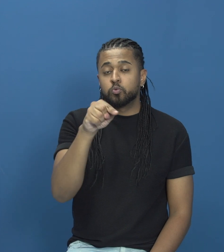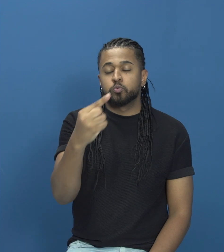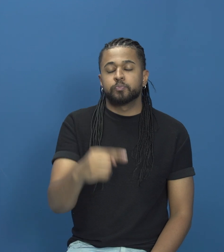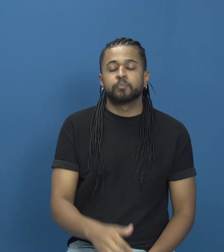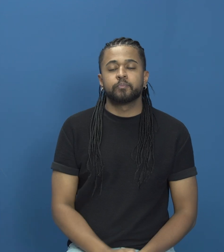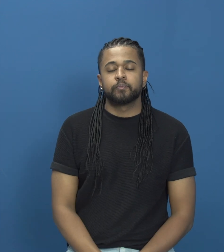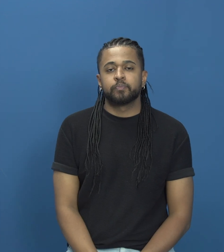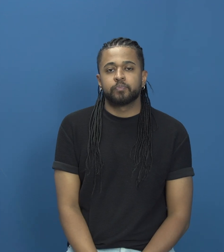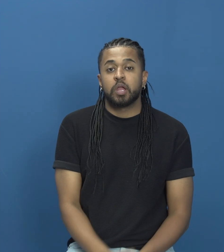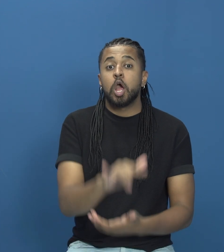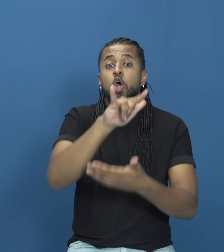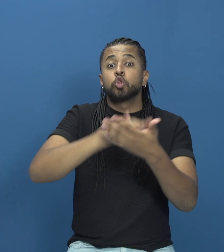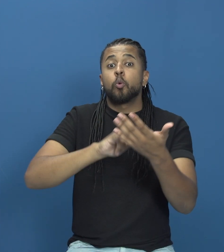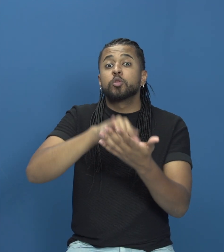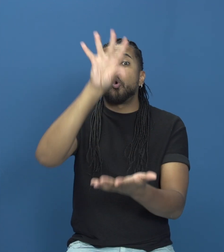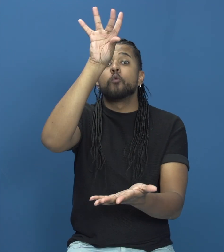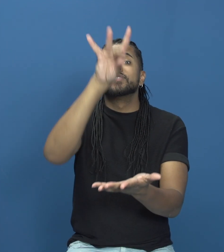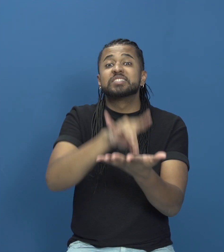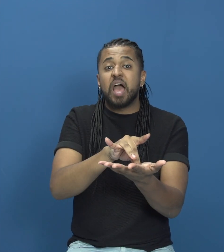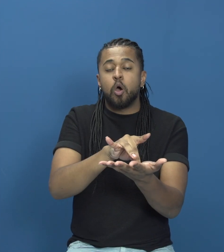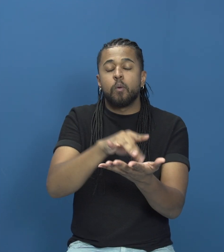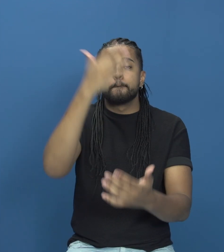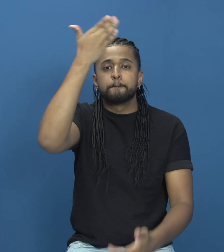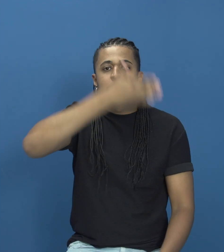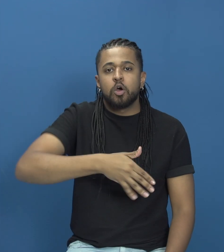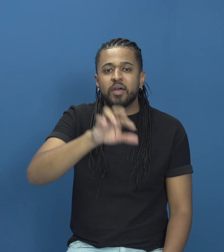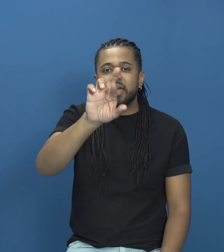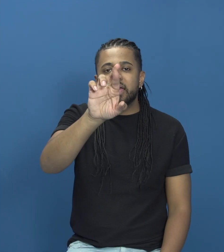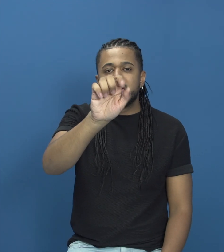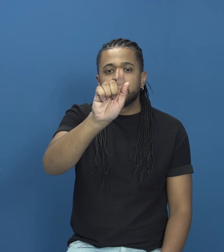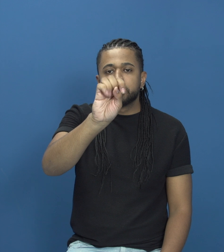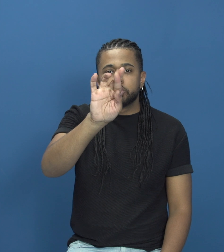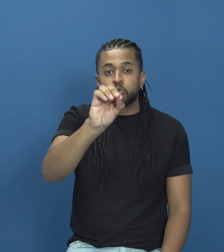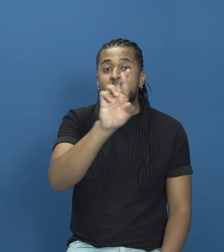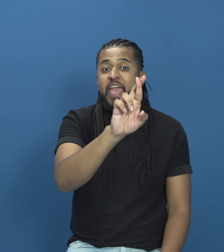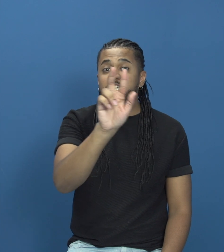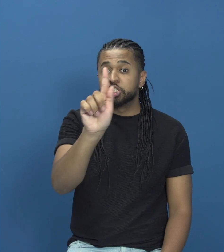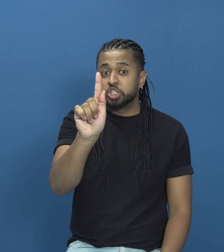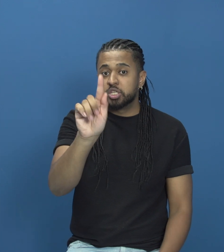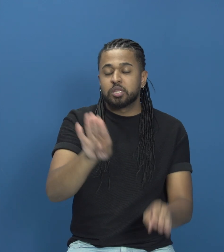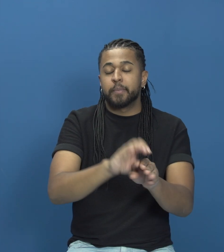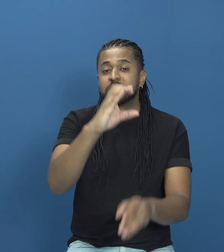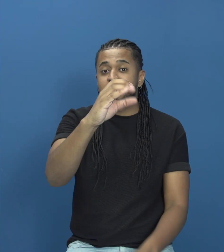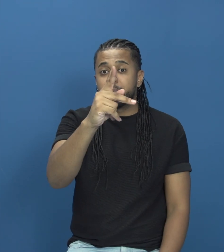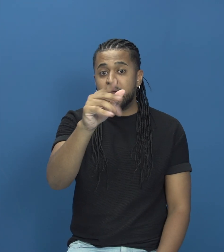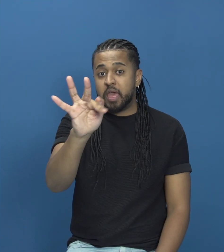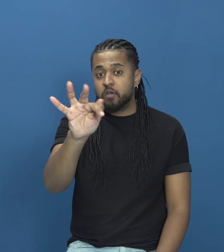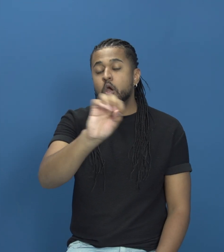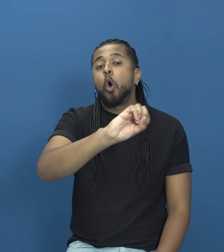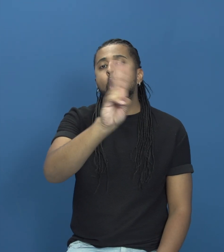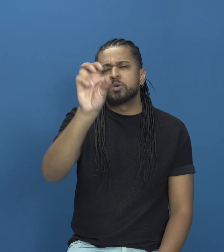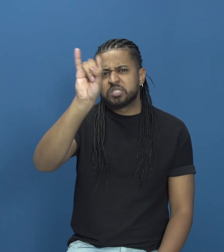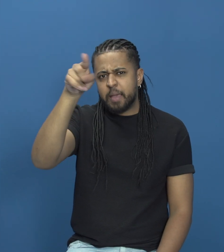9.1.1. Documento oficial que comprove o registro do RG e do CPF, ou no caso